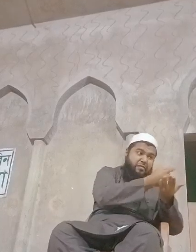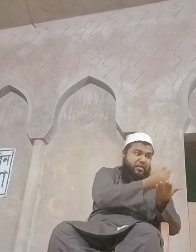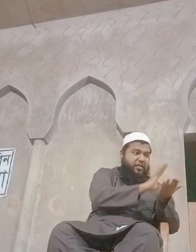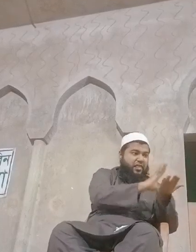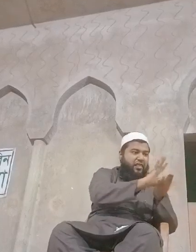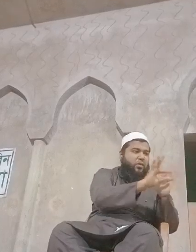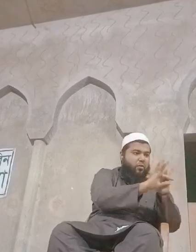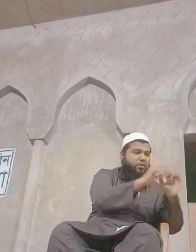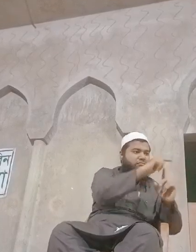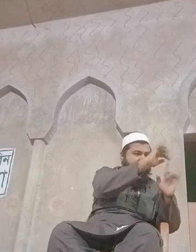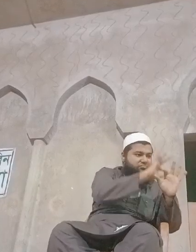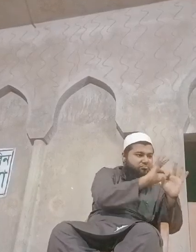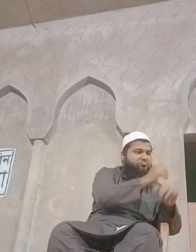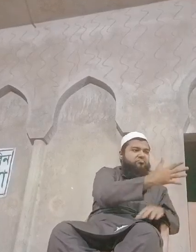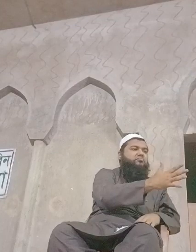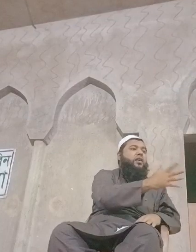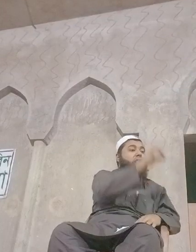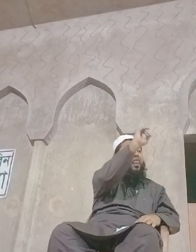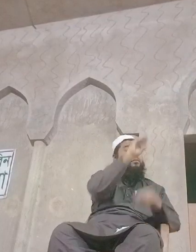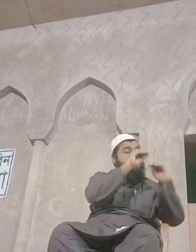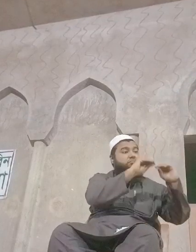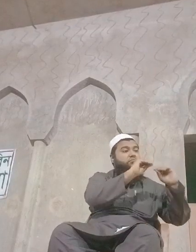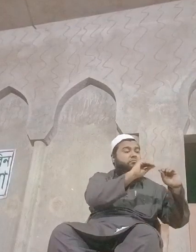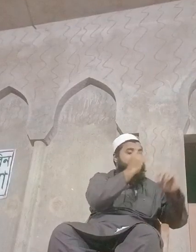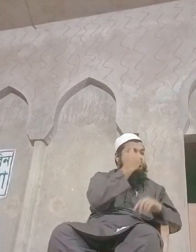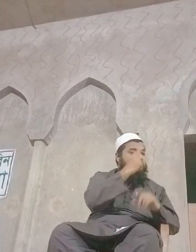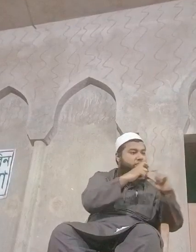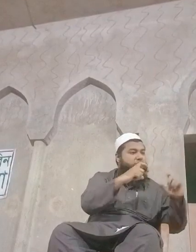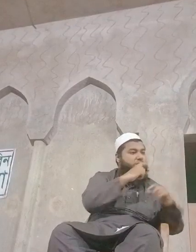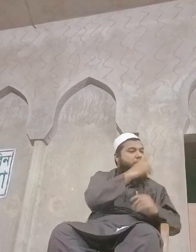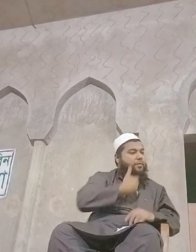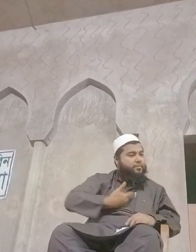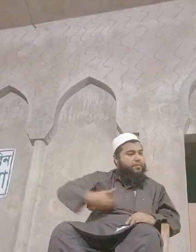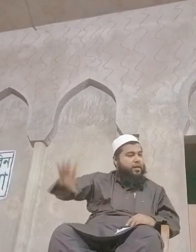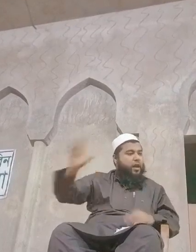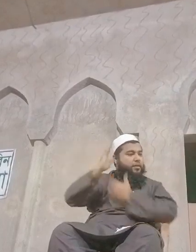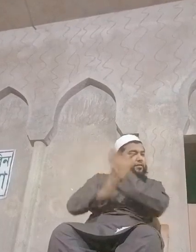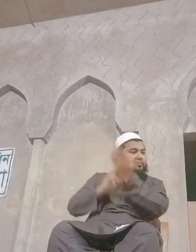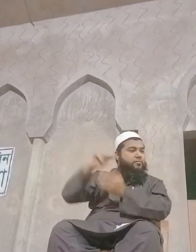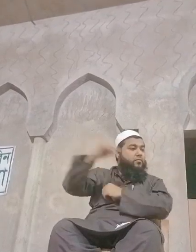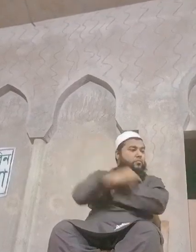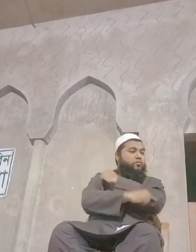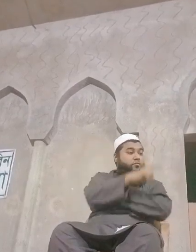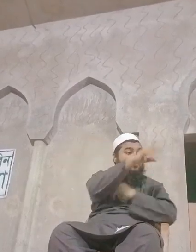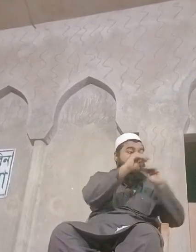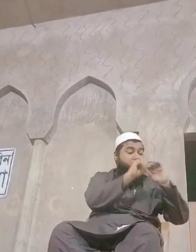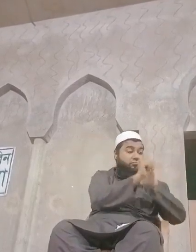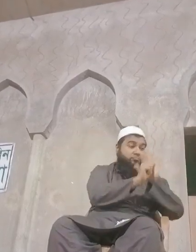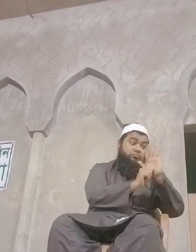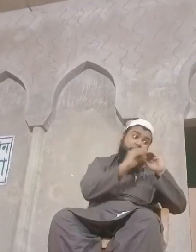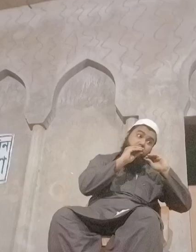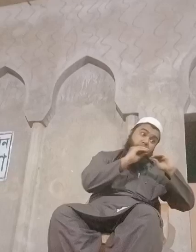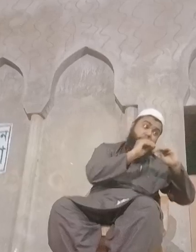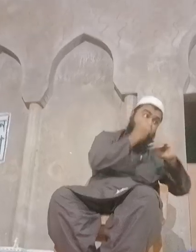ডাক্তারের এই শক্তি, ঔষধের এই শক্তি, ওকিলের এই শক্তি, থানার এই শক্তি, মন্ত্রীর এই শক্তি, মেম্বারের এই